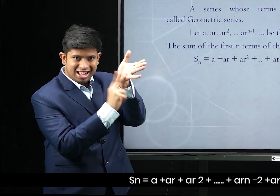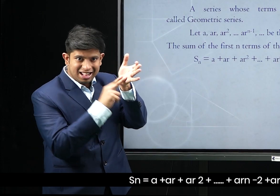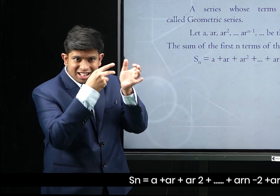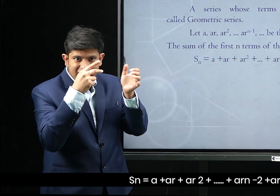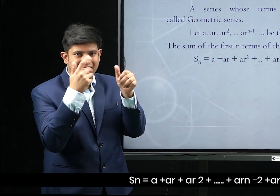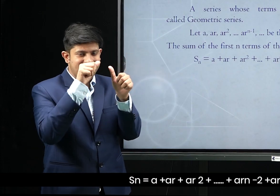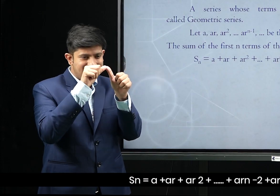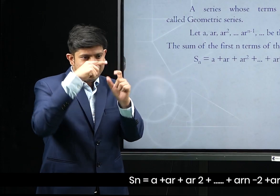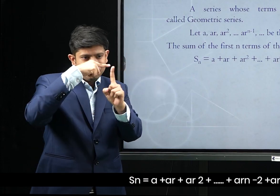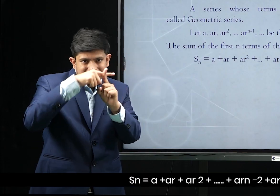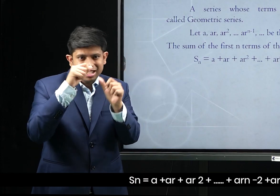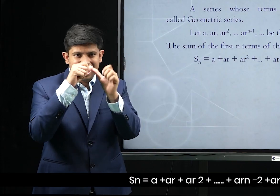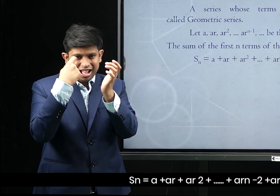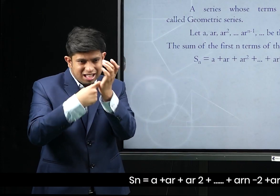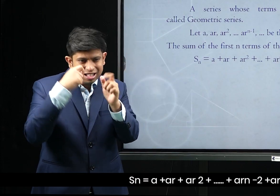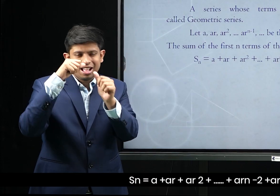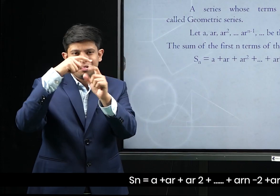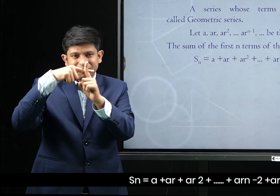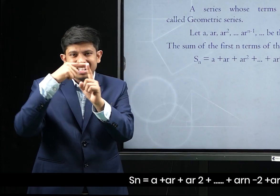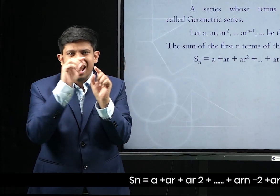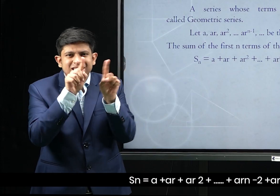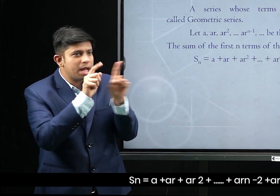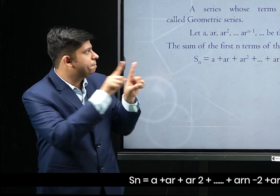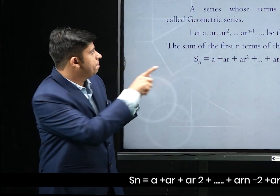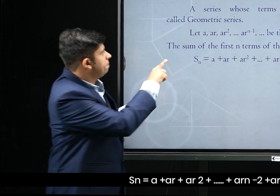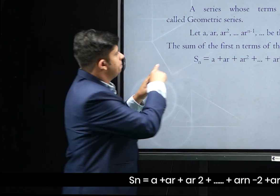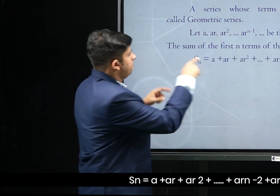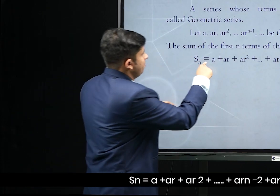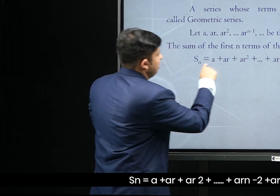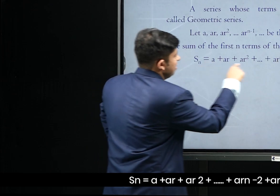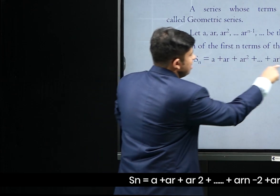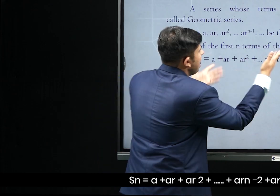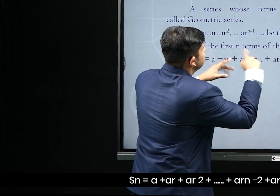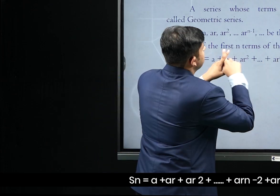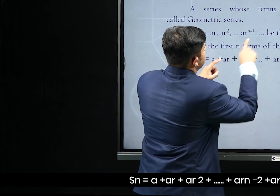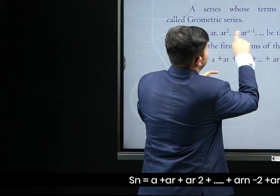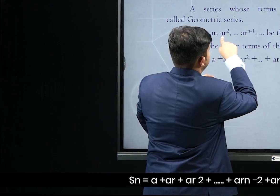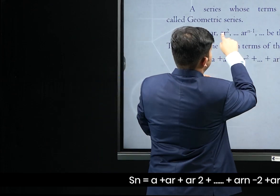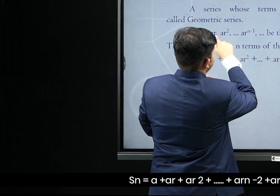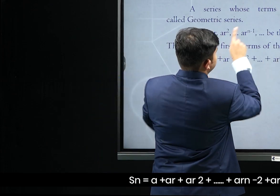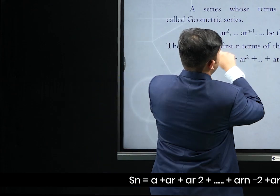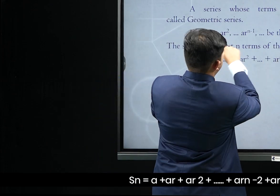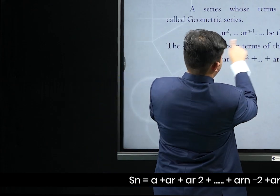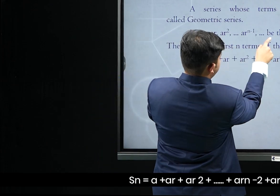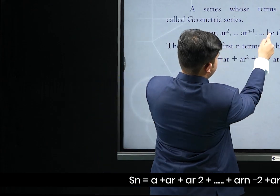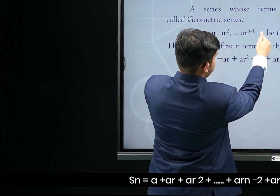Sn is equal to A plus AR square plus so on plus AR to the power of